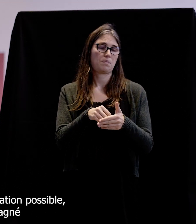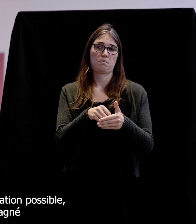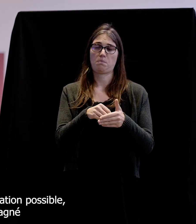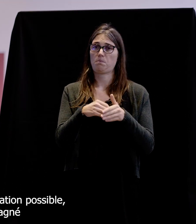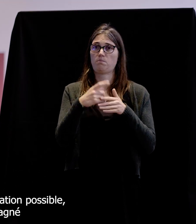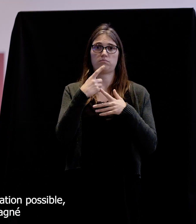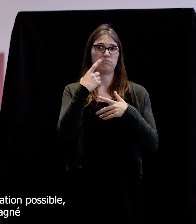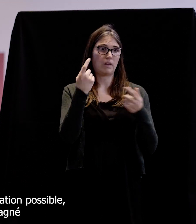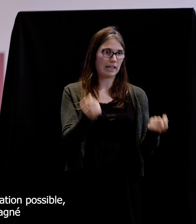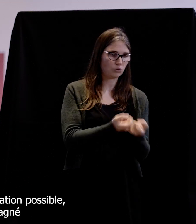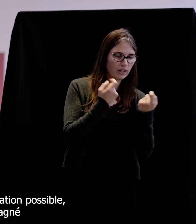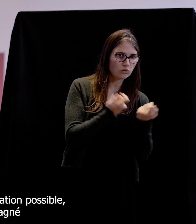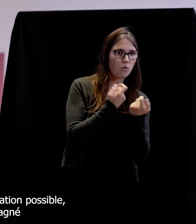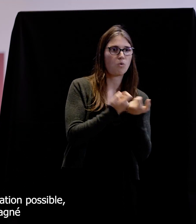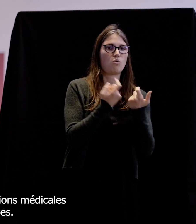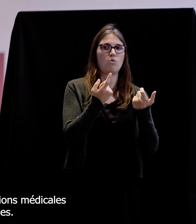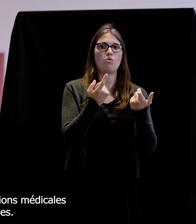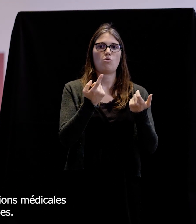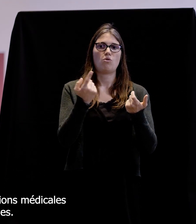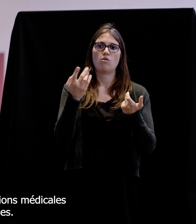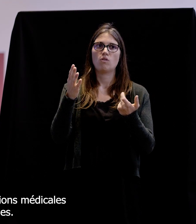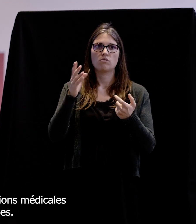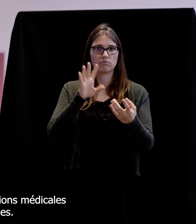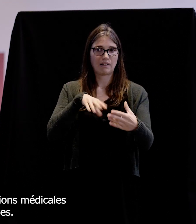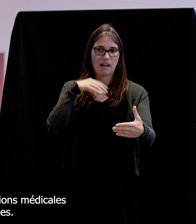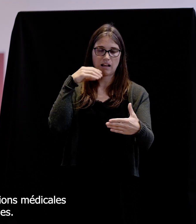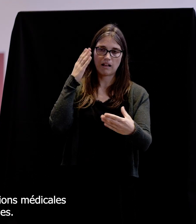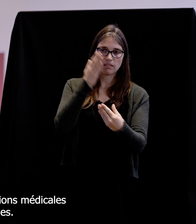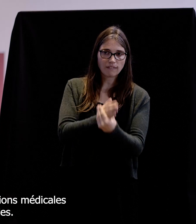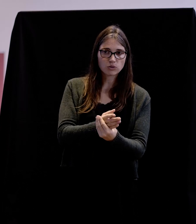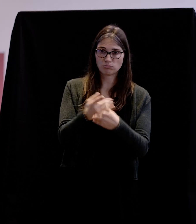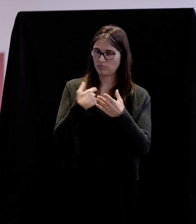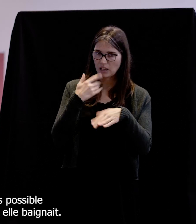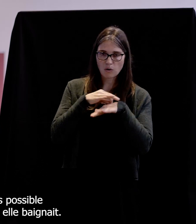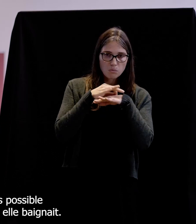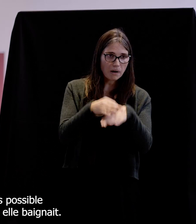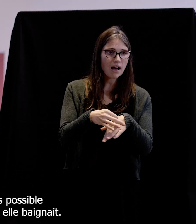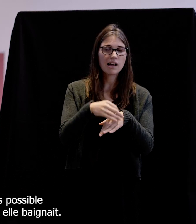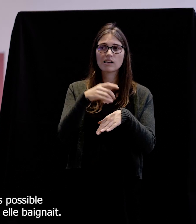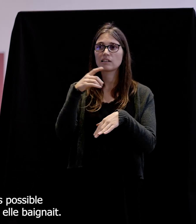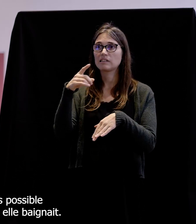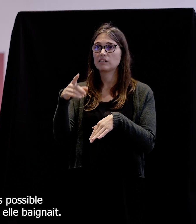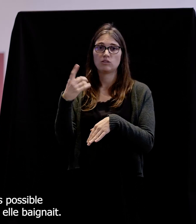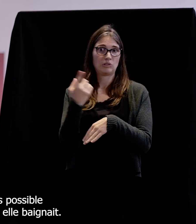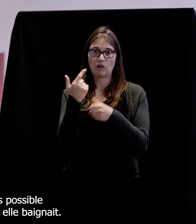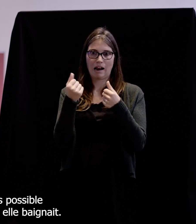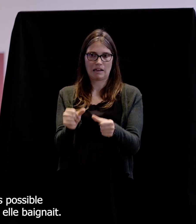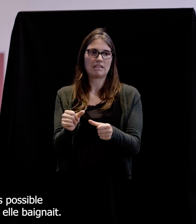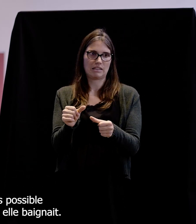de rééducation possible, accompagner au plus d'interventions médicales possibles, rester le plus